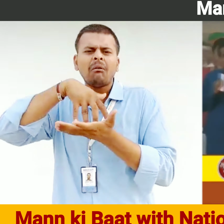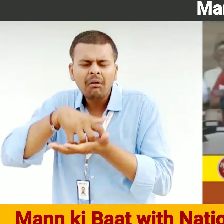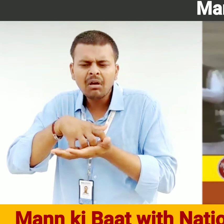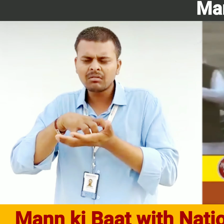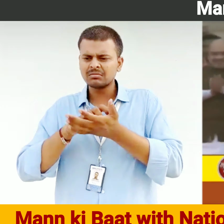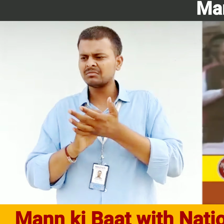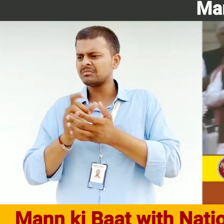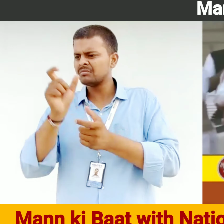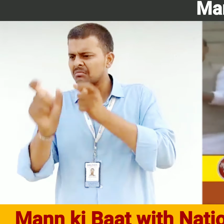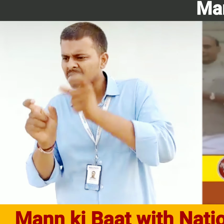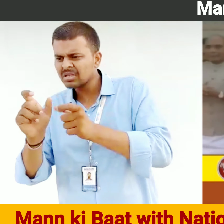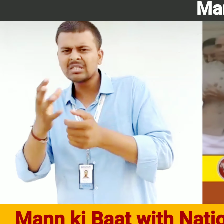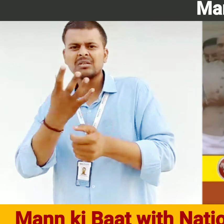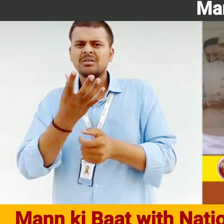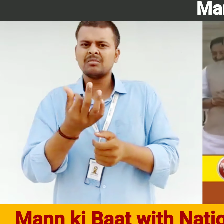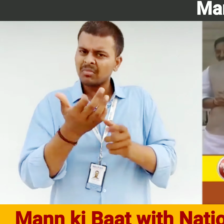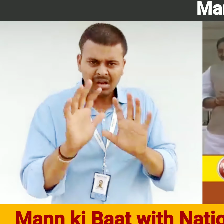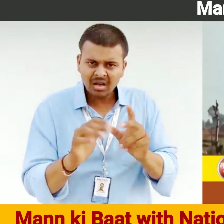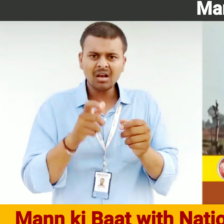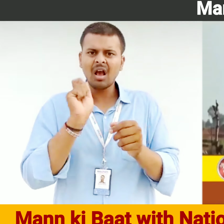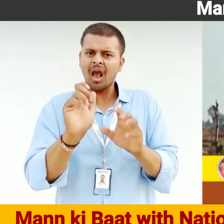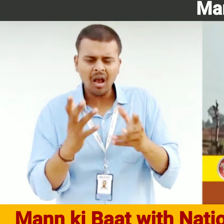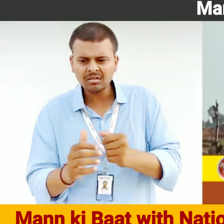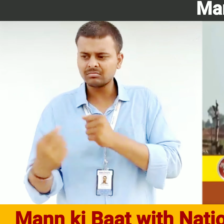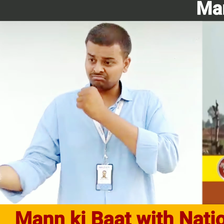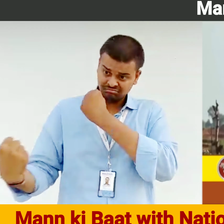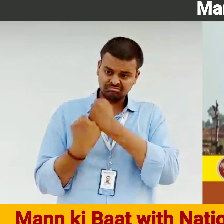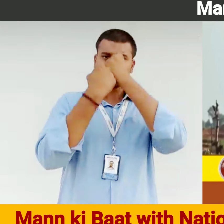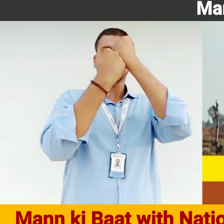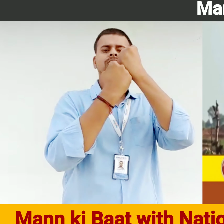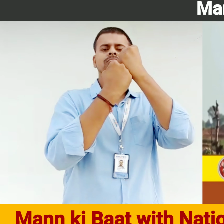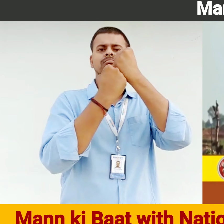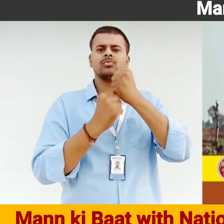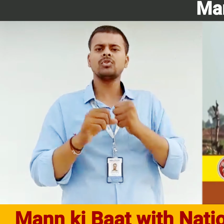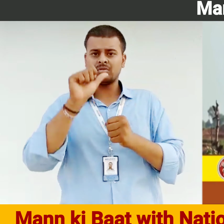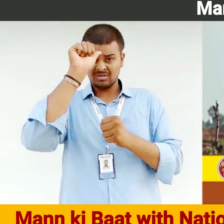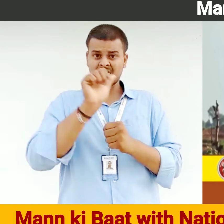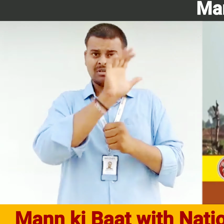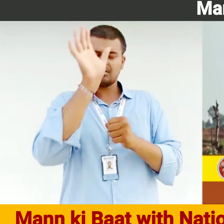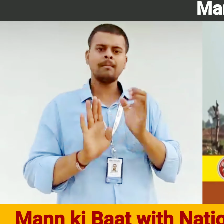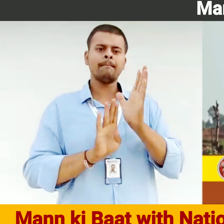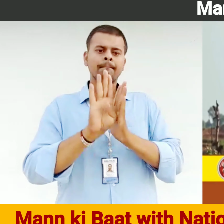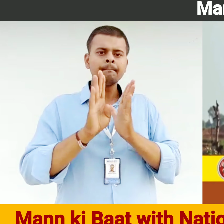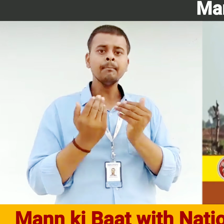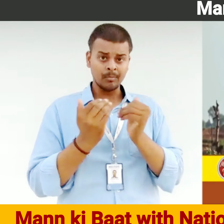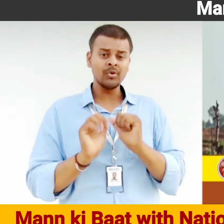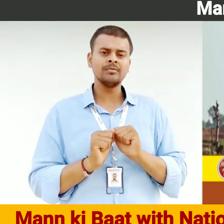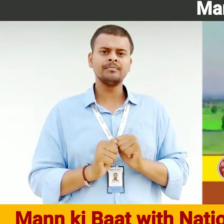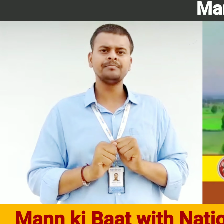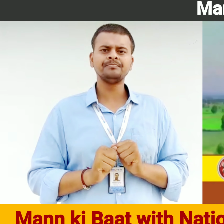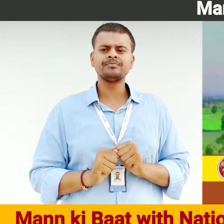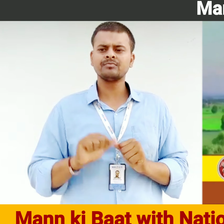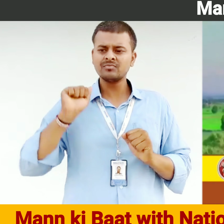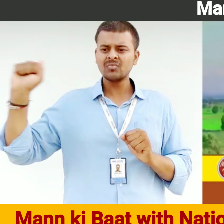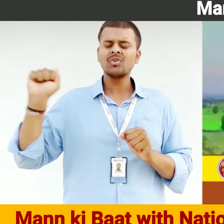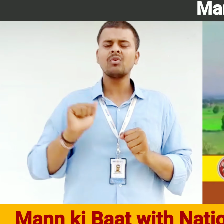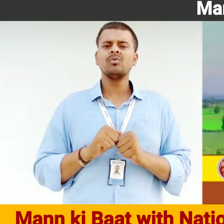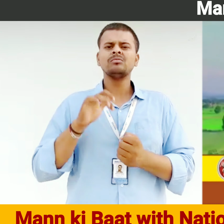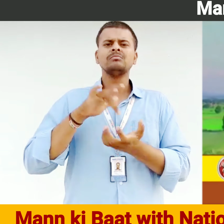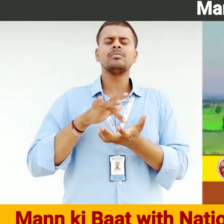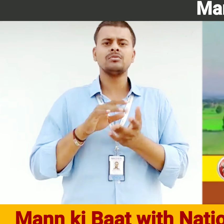को प्राथमिकता दी है। मुझे संतोष है कि बीते वर्षों में इस दिशा में बहुत कुछ हुआ